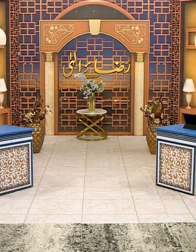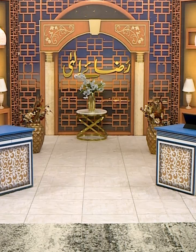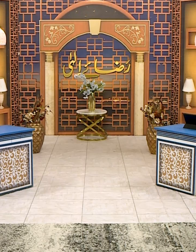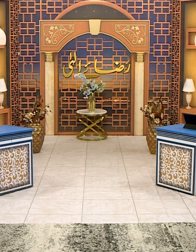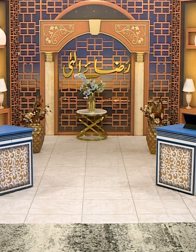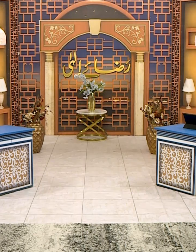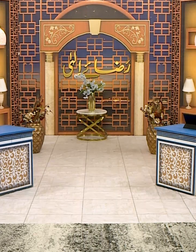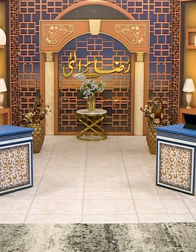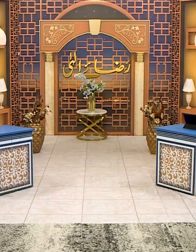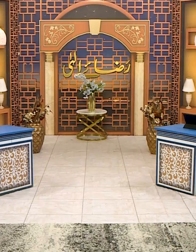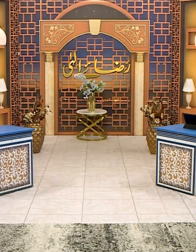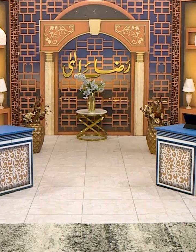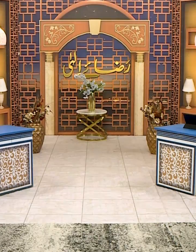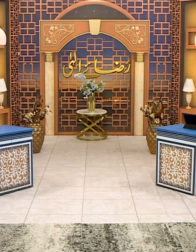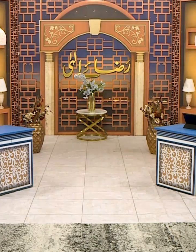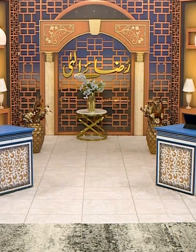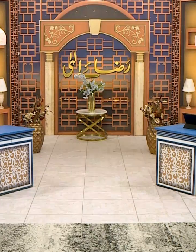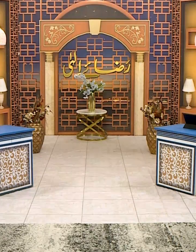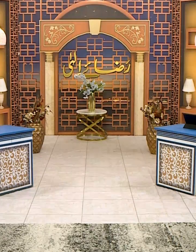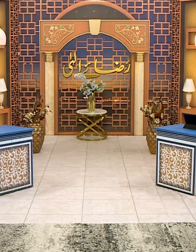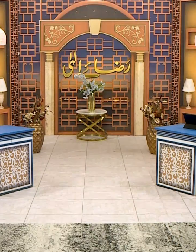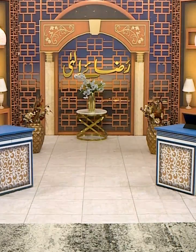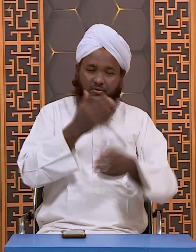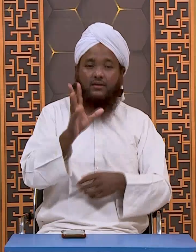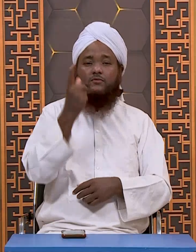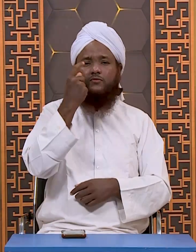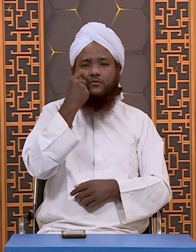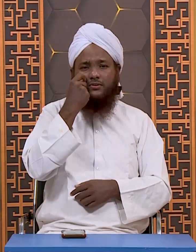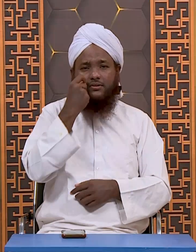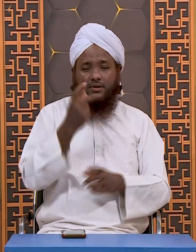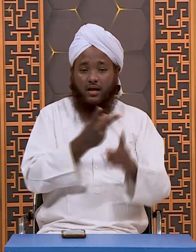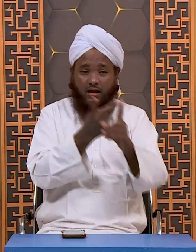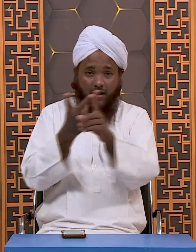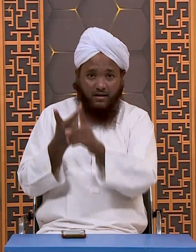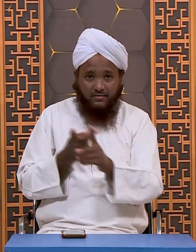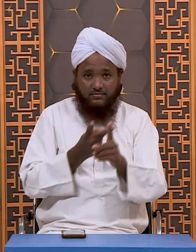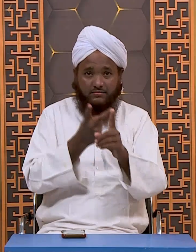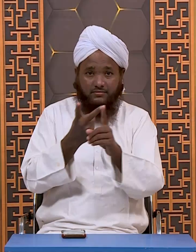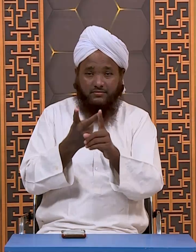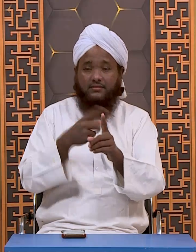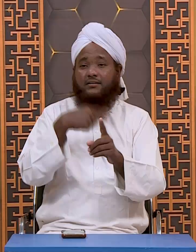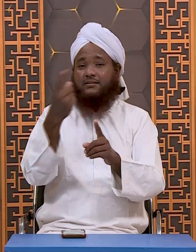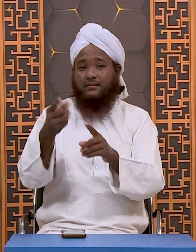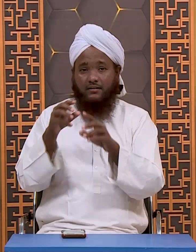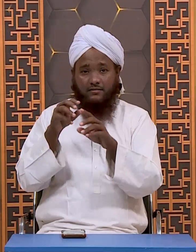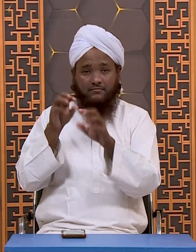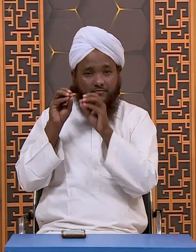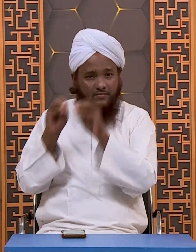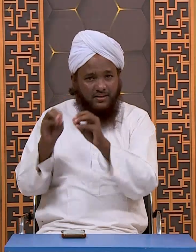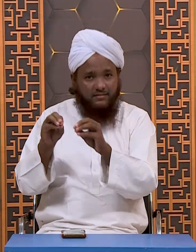صلی اللہ علیہ وآلہ وسلم نے ارشاد فرمایا، جو شخص نیکی کا کام کرنے پر کسی کی رہنمائی کرتا ہے اسے